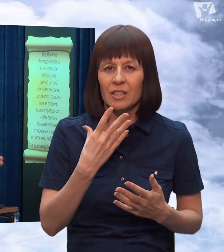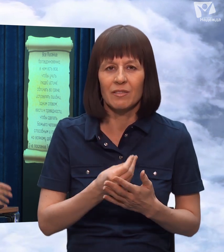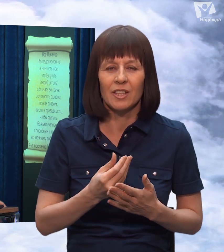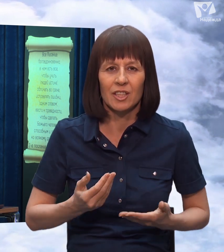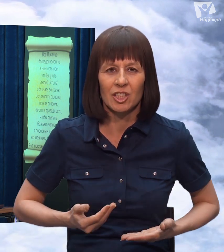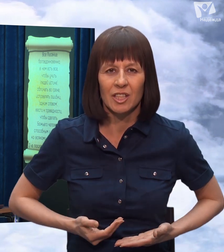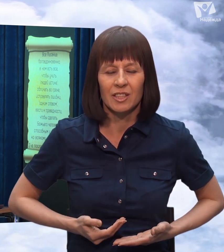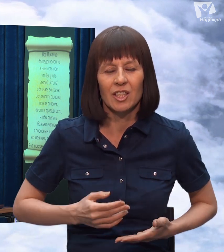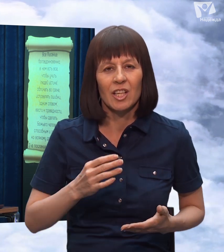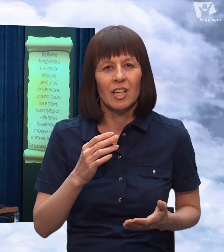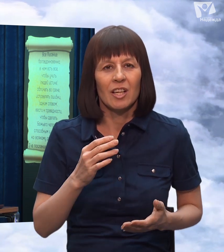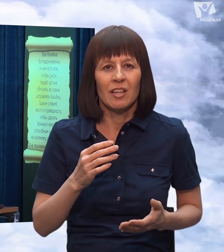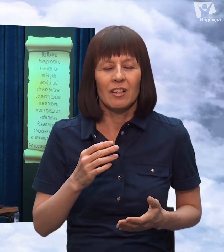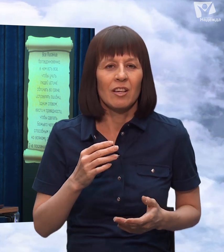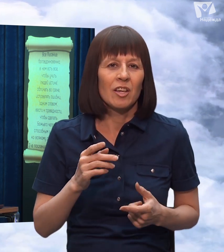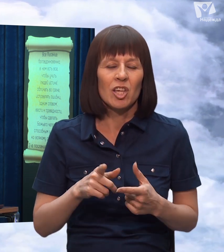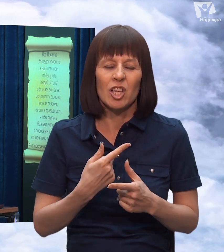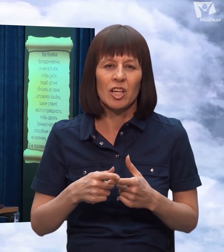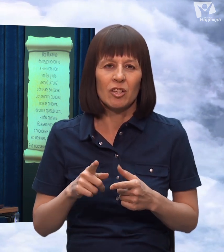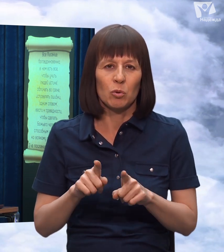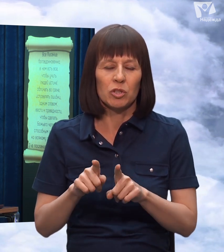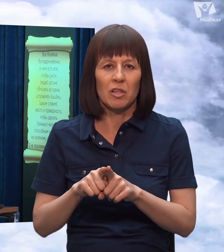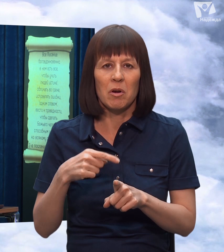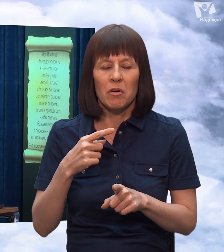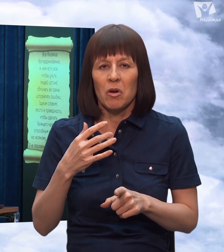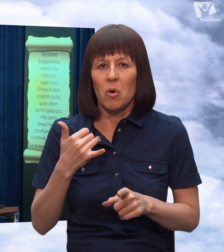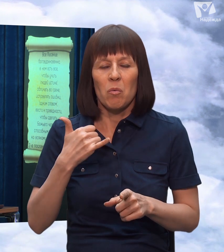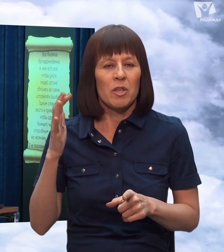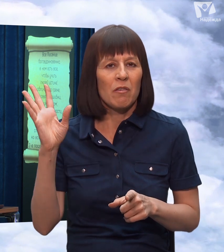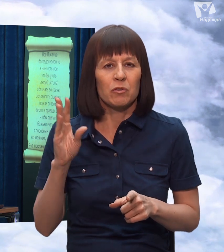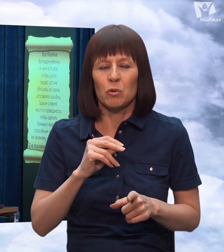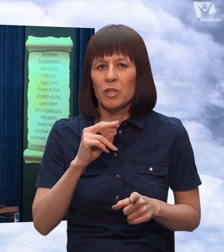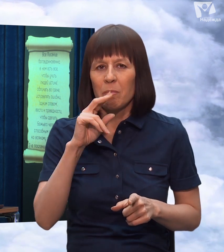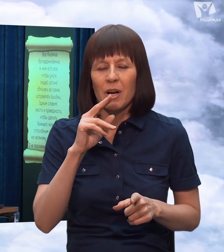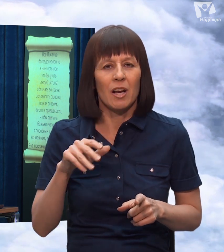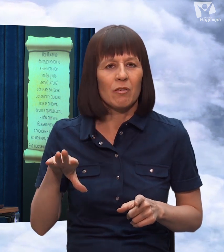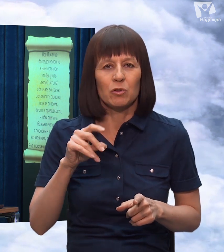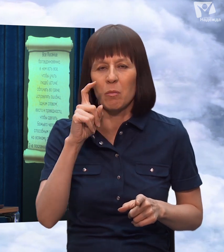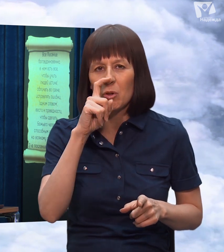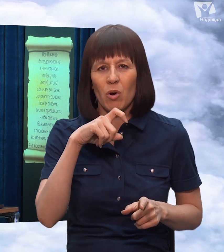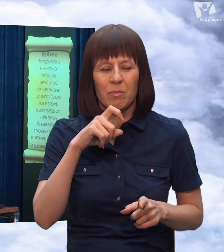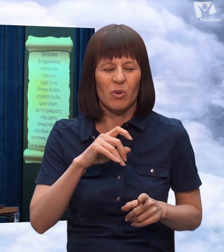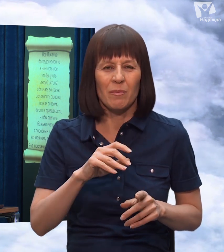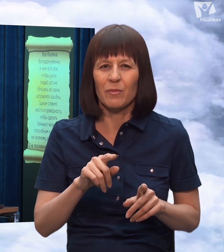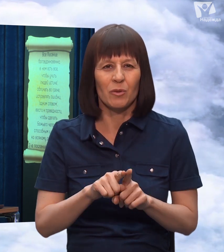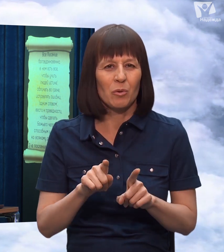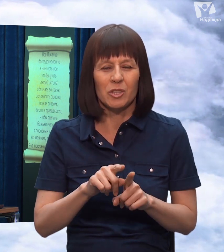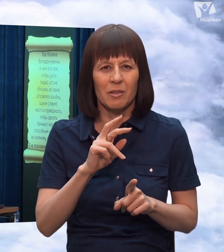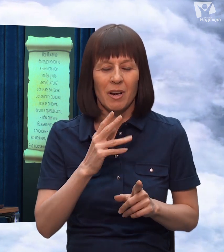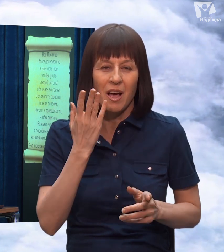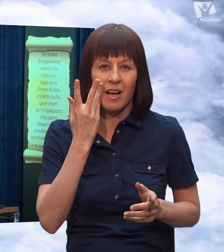тоже как-то это не тот путь когда все плохо все не так все не доделано всё не в совершенстве